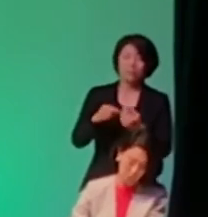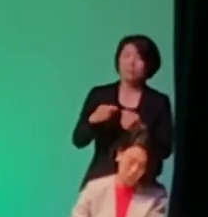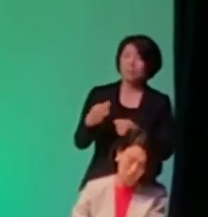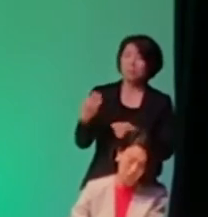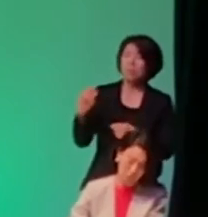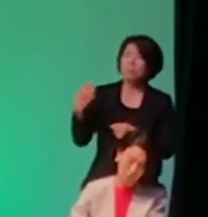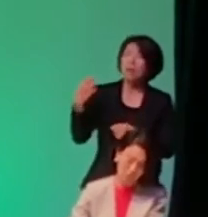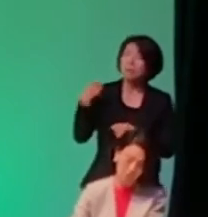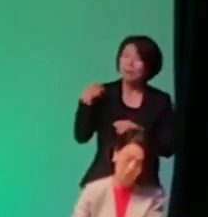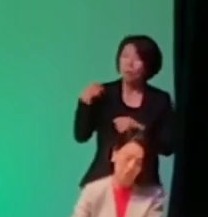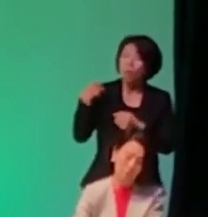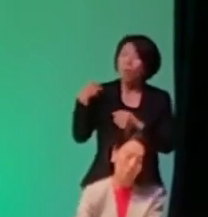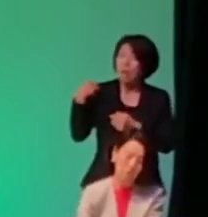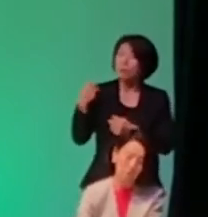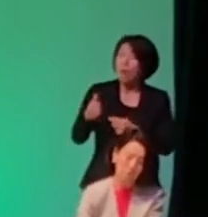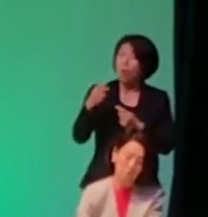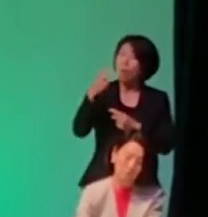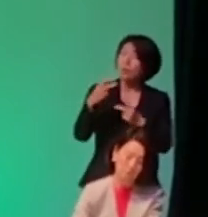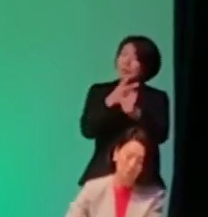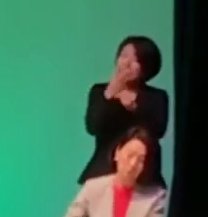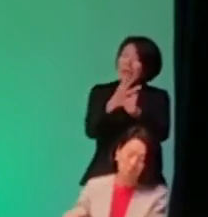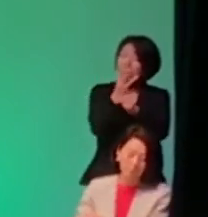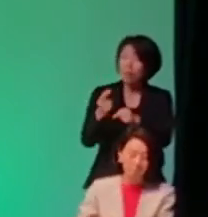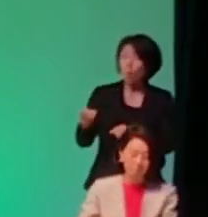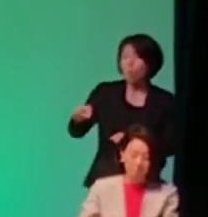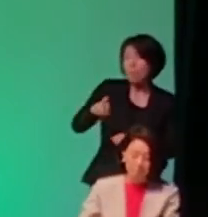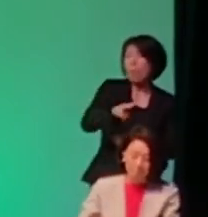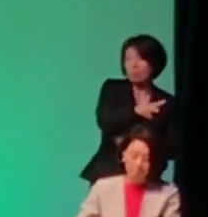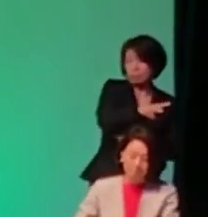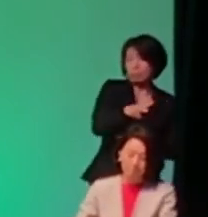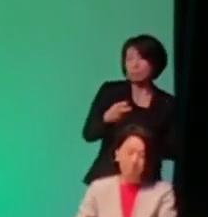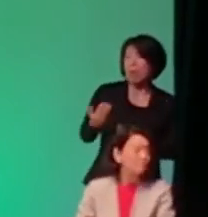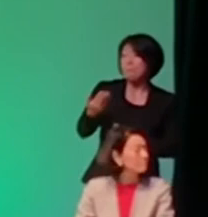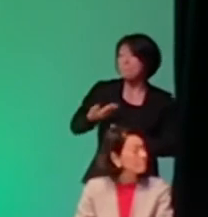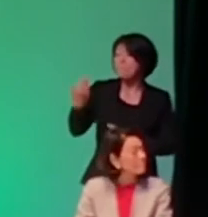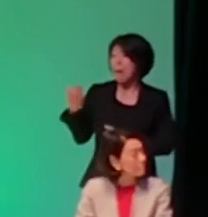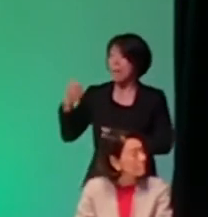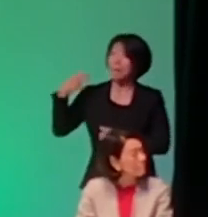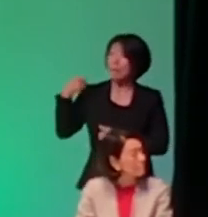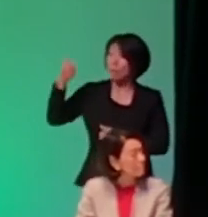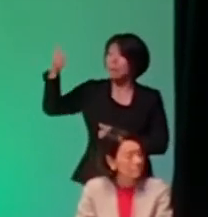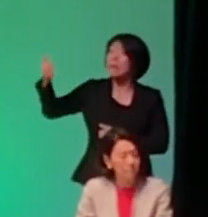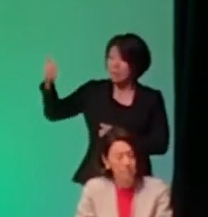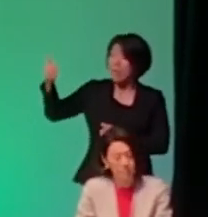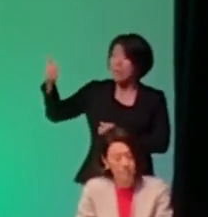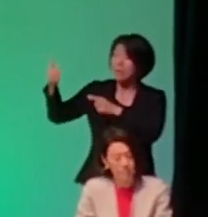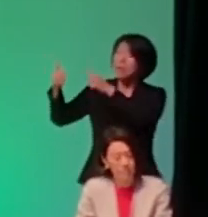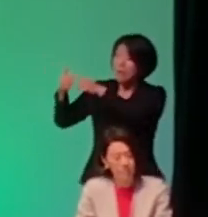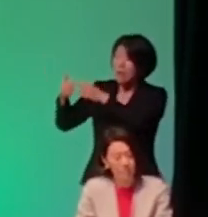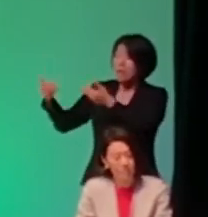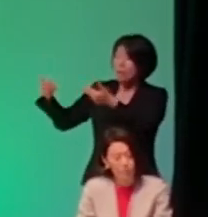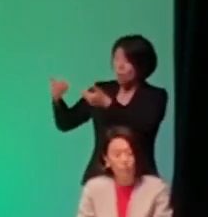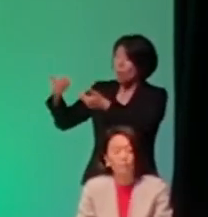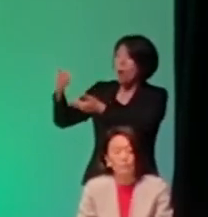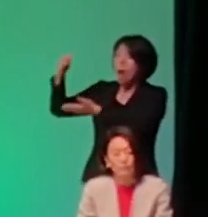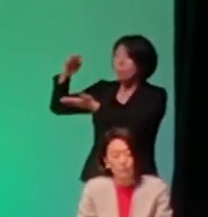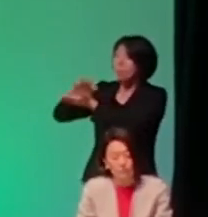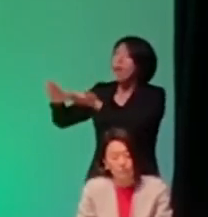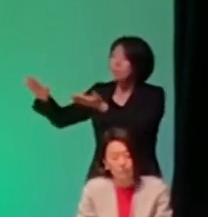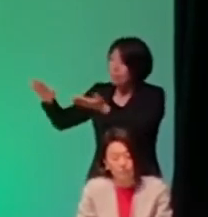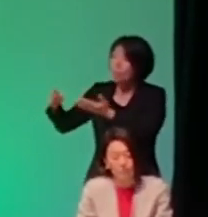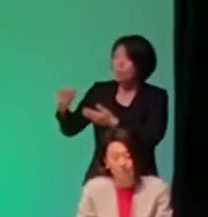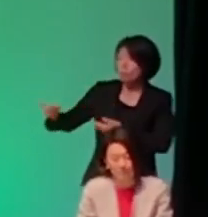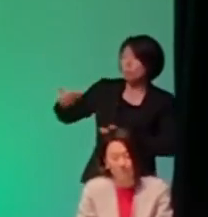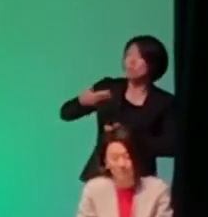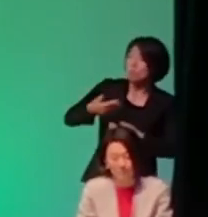る変わっていくんですけど、例えば私の前後が男性だったりしますと、その男性の記憶はほとんどもう残ってなくても、なんと